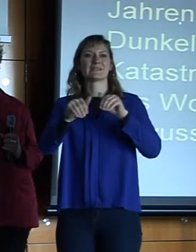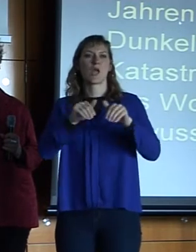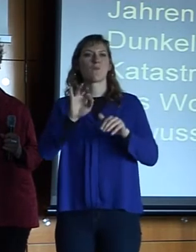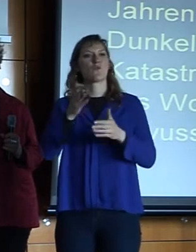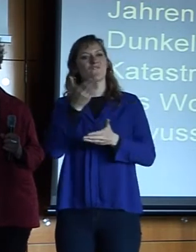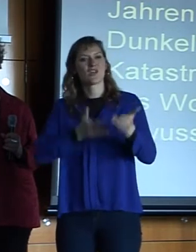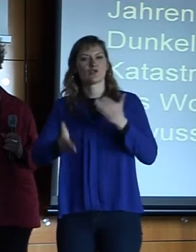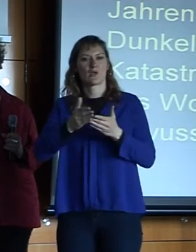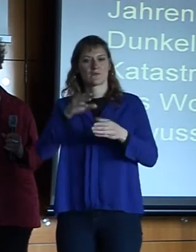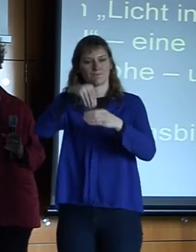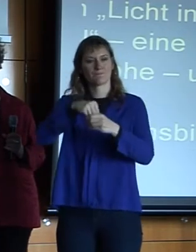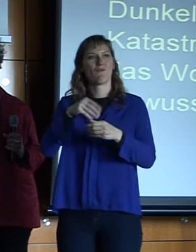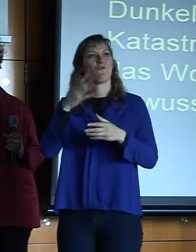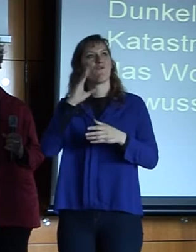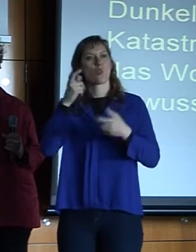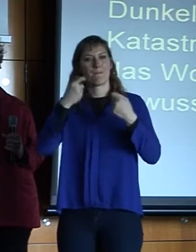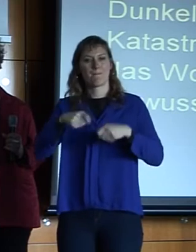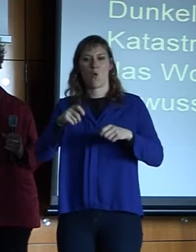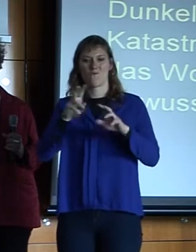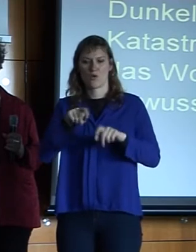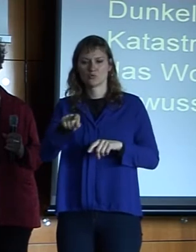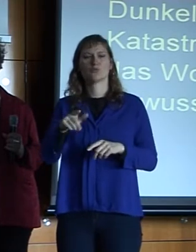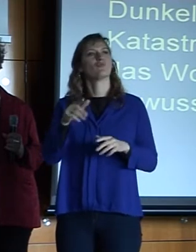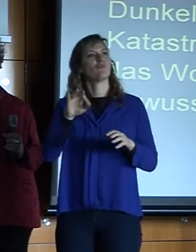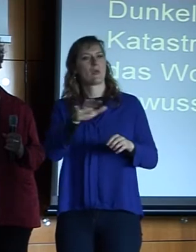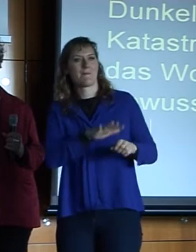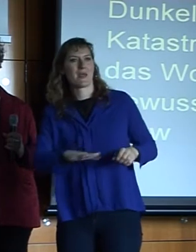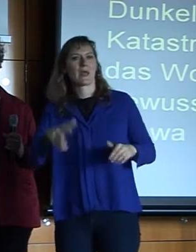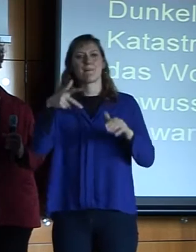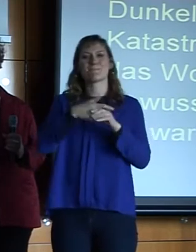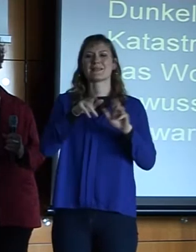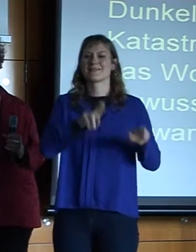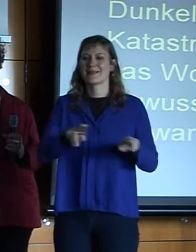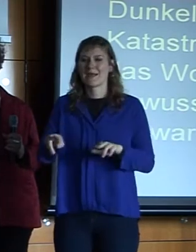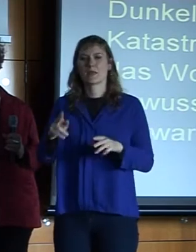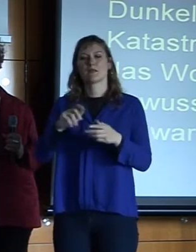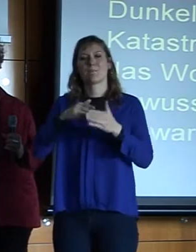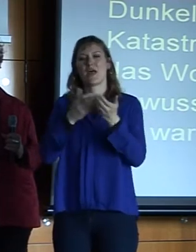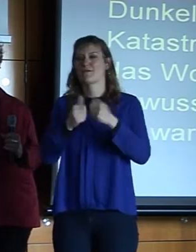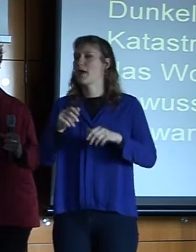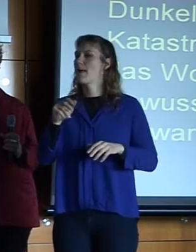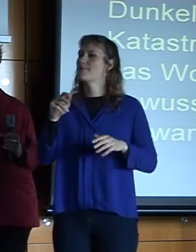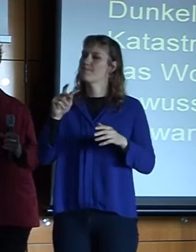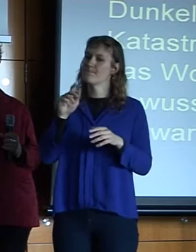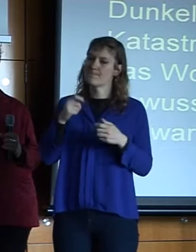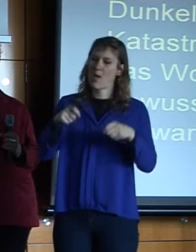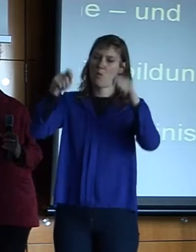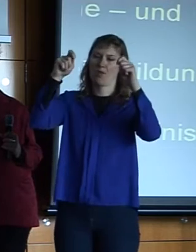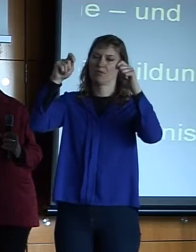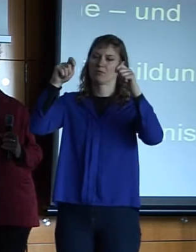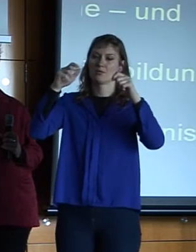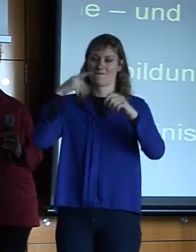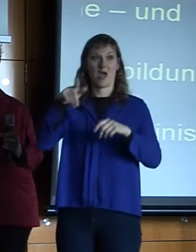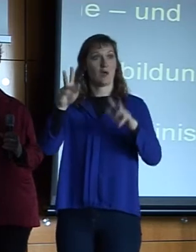der Wohnbauforschung den Bereich barrierefreies, damals behindertengerechtes Bauen zu betreuen. Also ich habe Studien beauftragt und